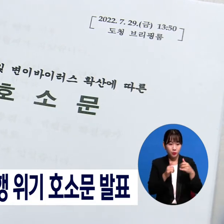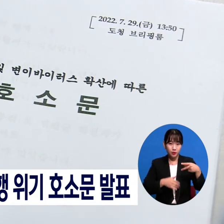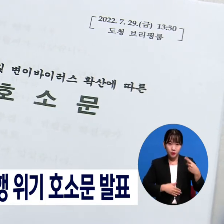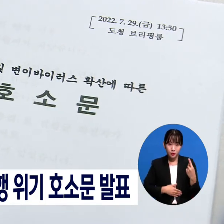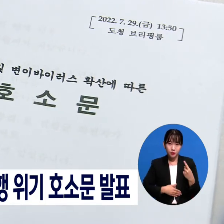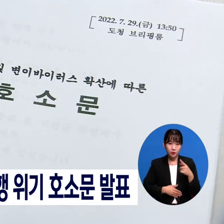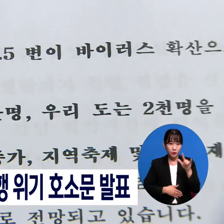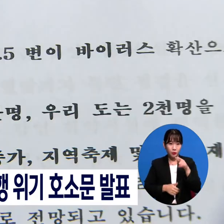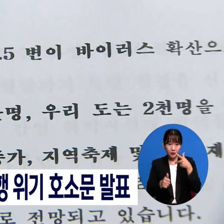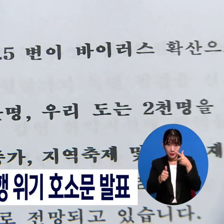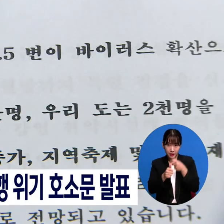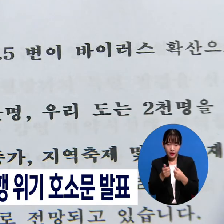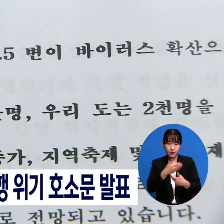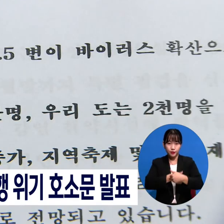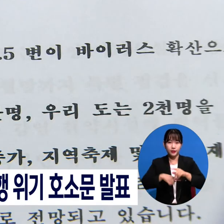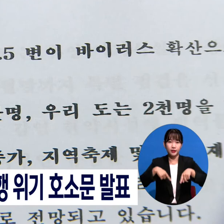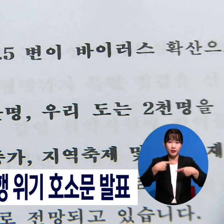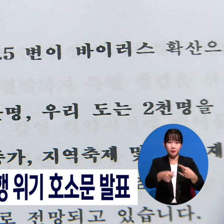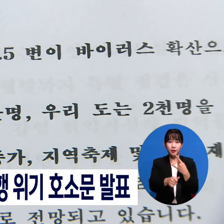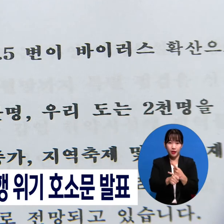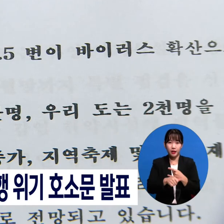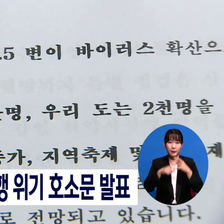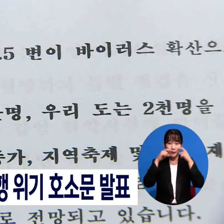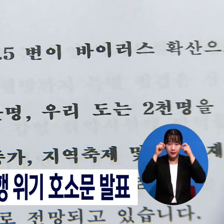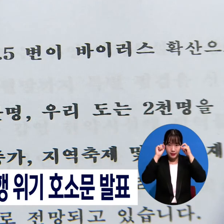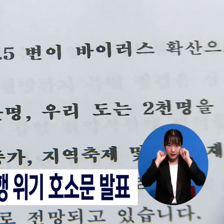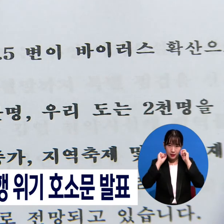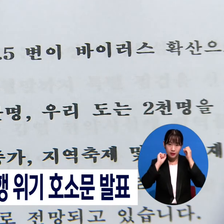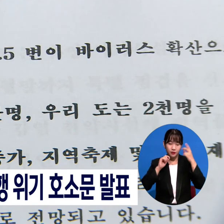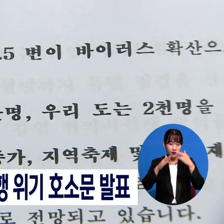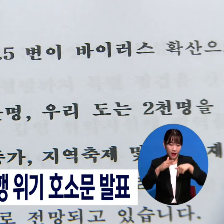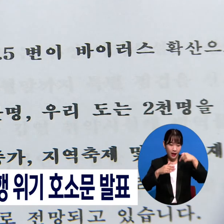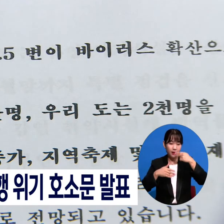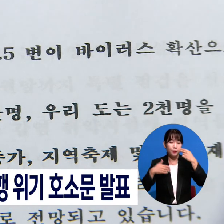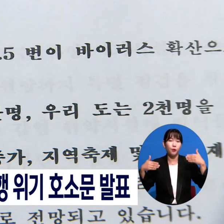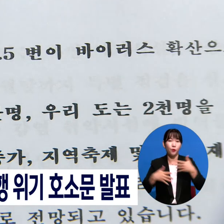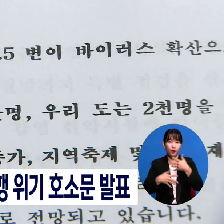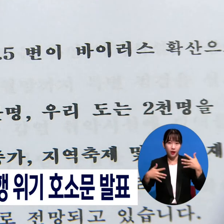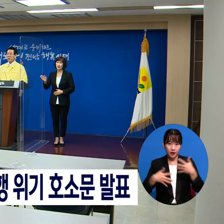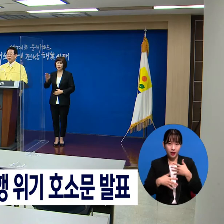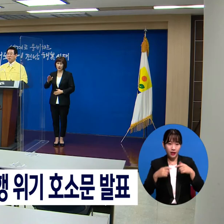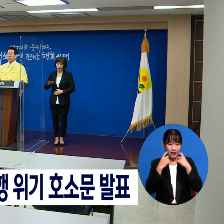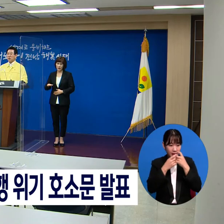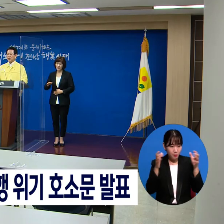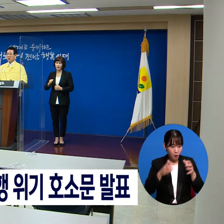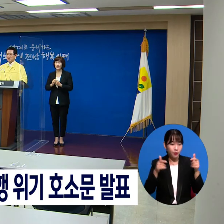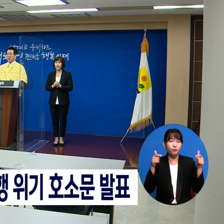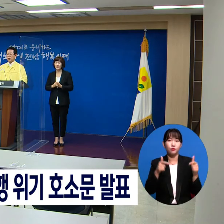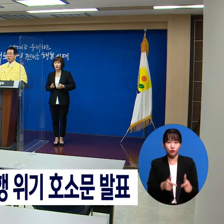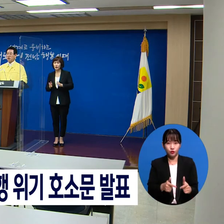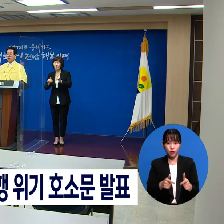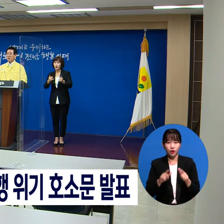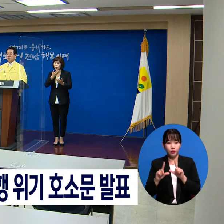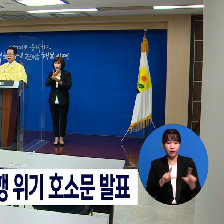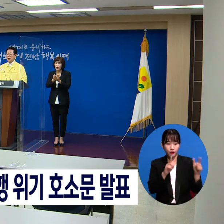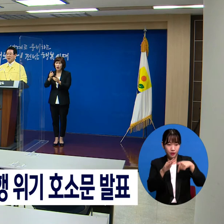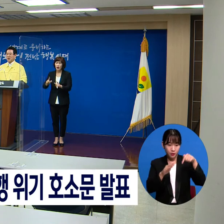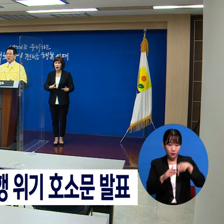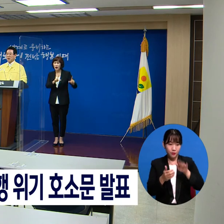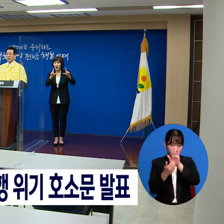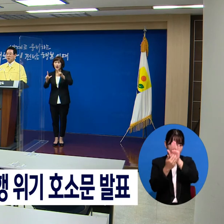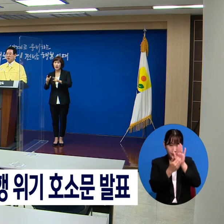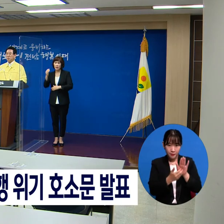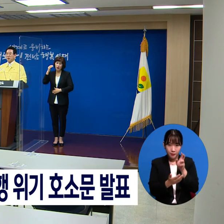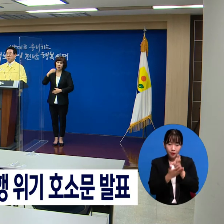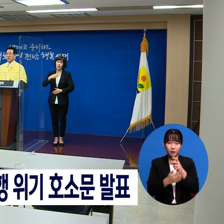백신 접종에 적극 참여하고 마스크 착용과 실내 환경 예 4.5 임 최소화 등 생활 속 황야의 수치가